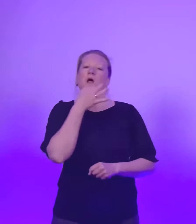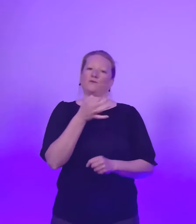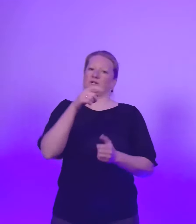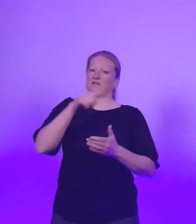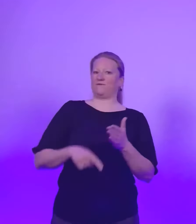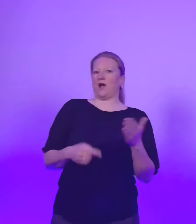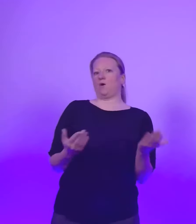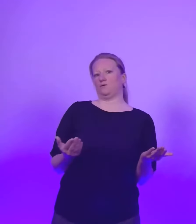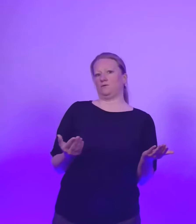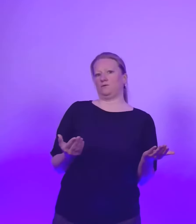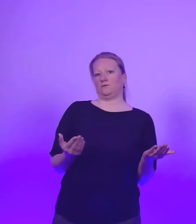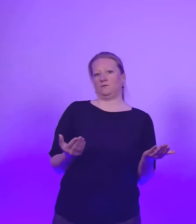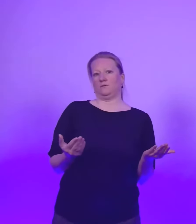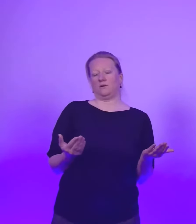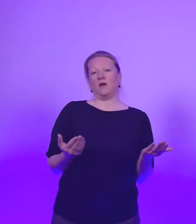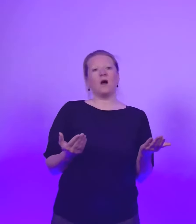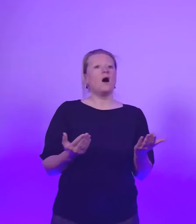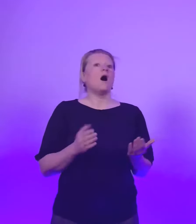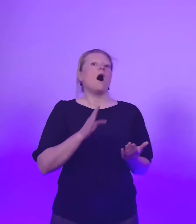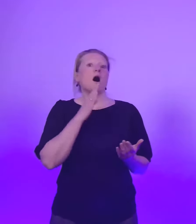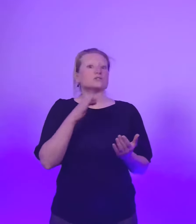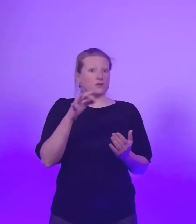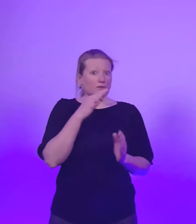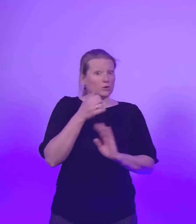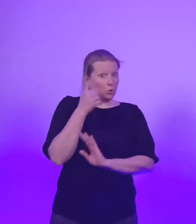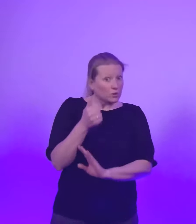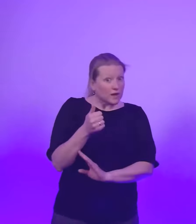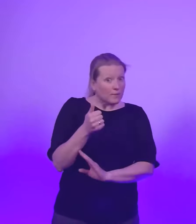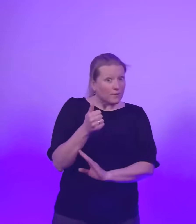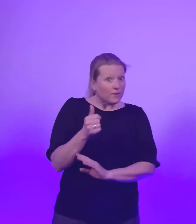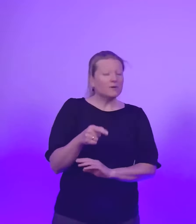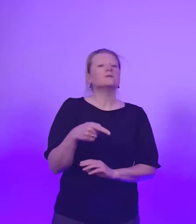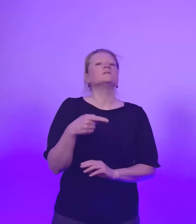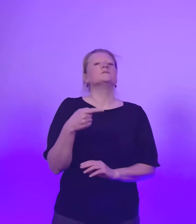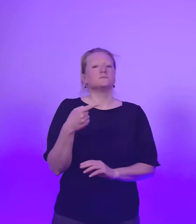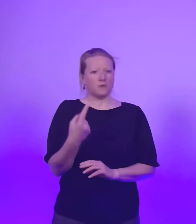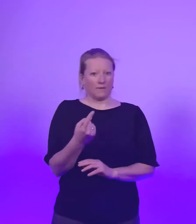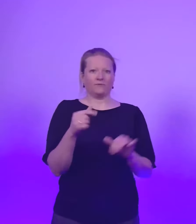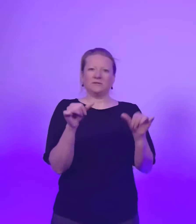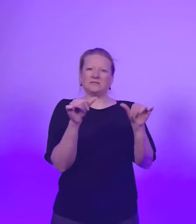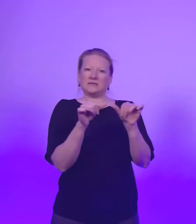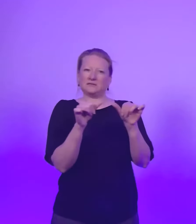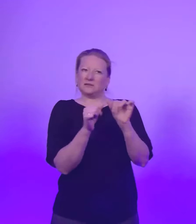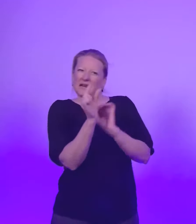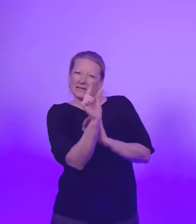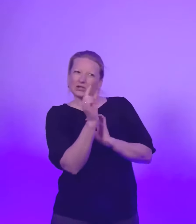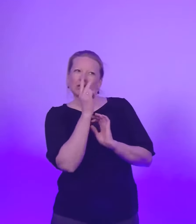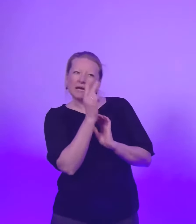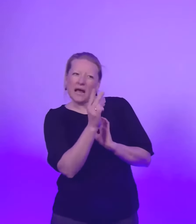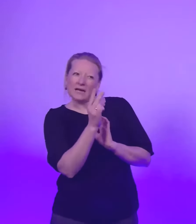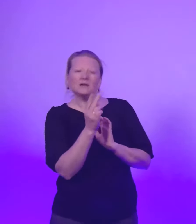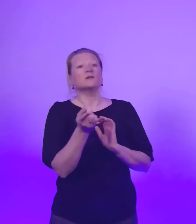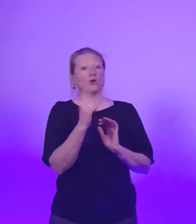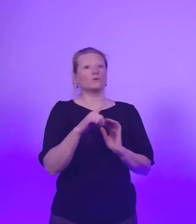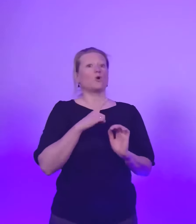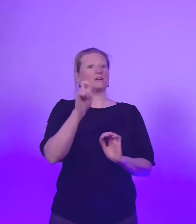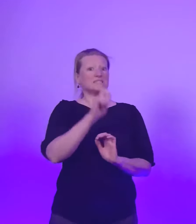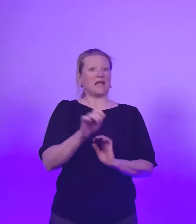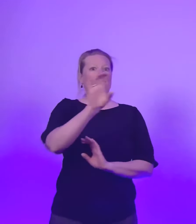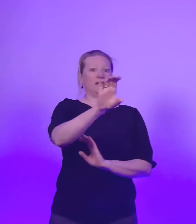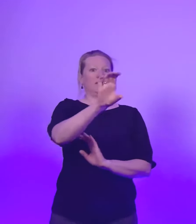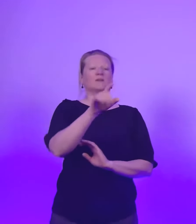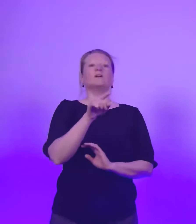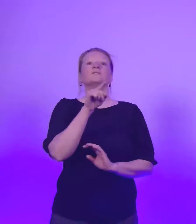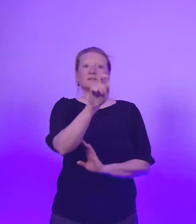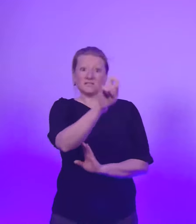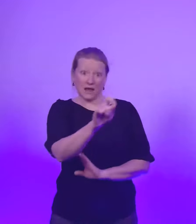fout. Oh. Heb je het antwoord goed, dan kijk je naar een fragment van de dienst waar na afloop een cijfer in beeld komt. Oh, leuk. Dit cijfer plak